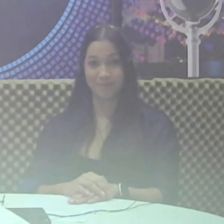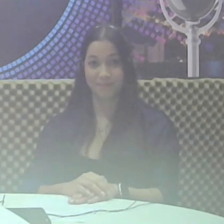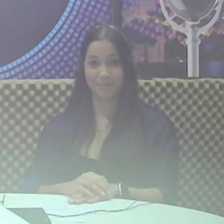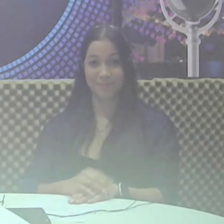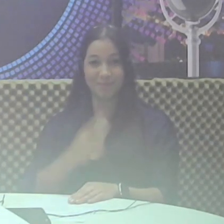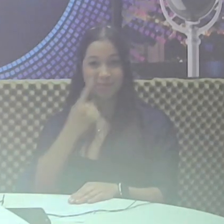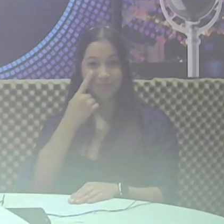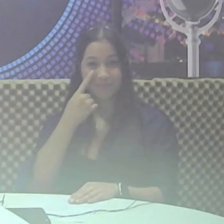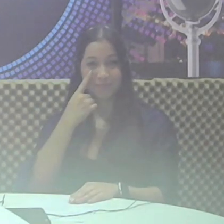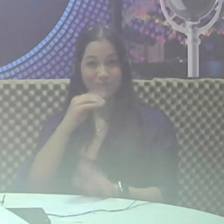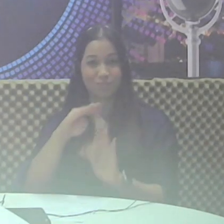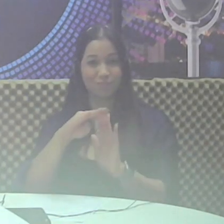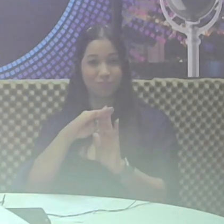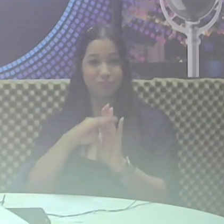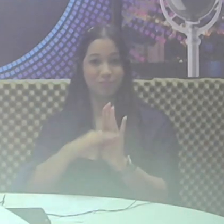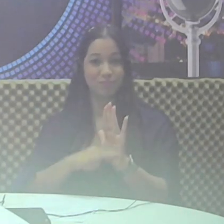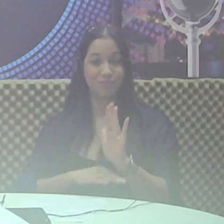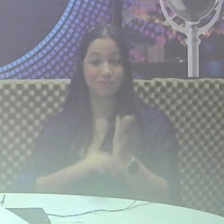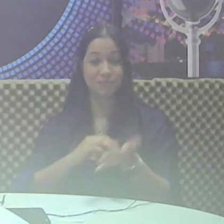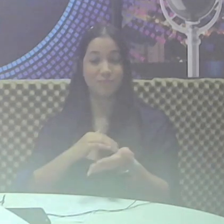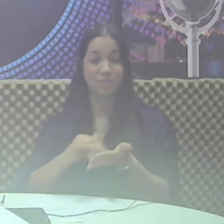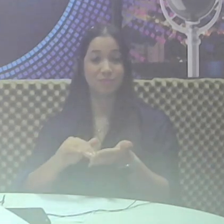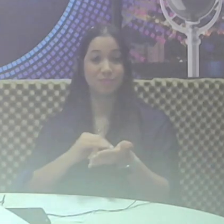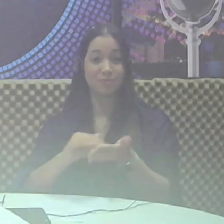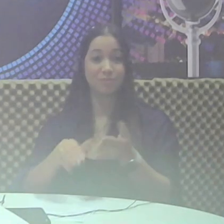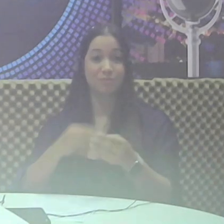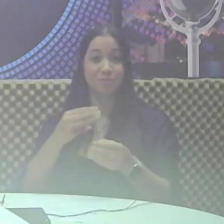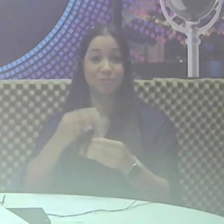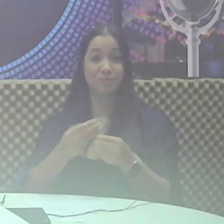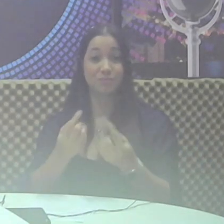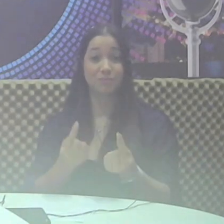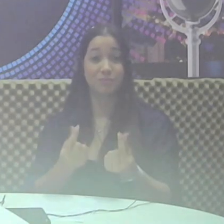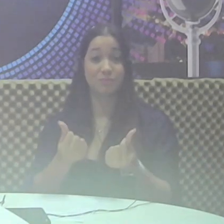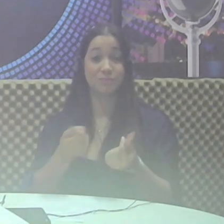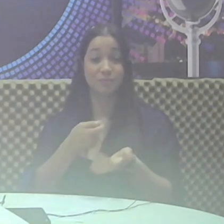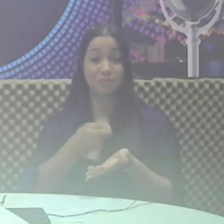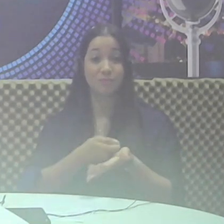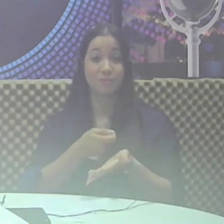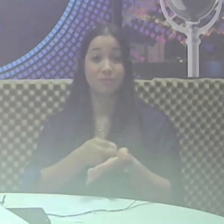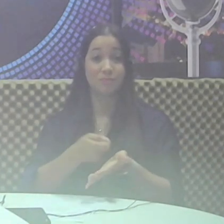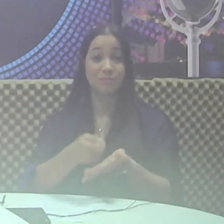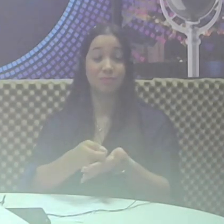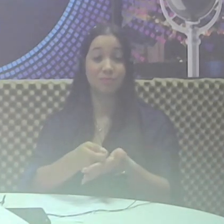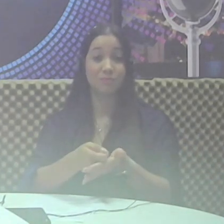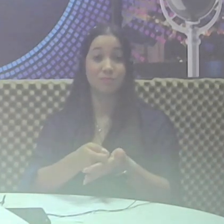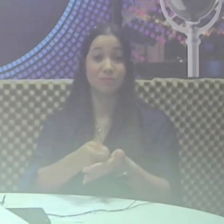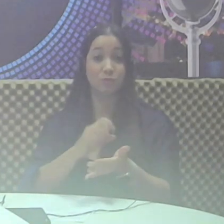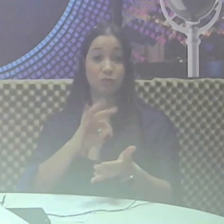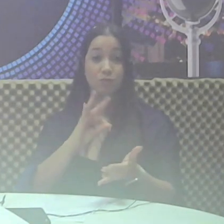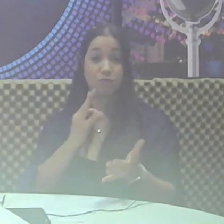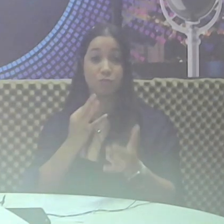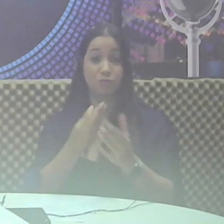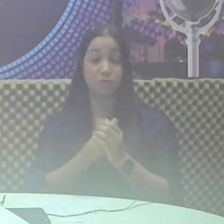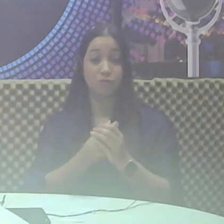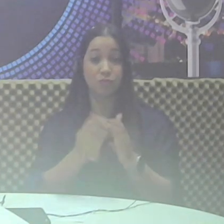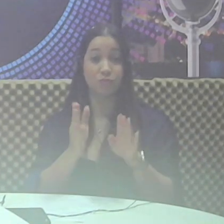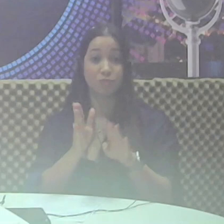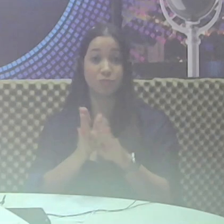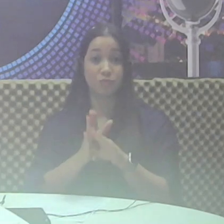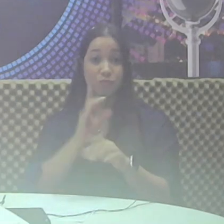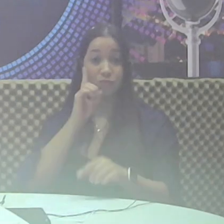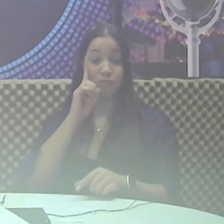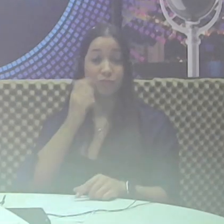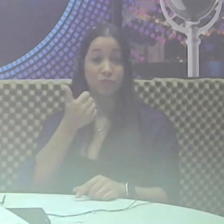Conforme cronograma da Secretaria Municipal de Finanças, os pagamentos feitos em sua integralidade até 18 de